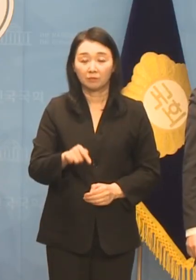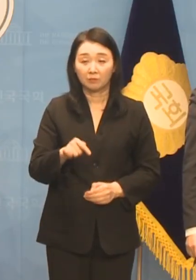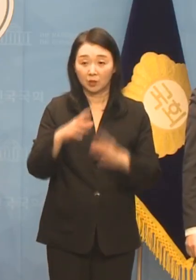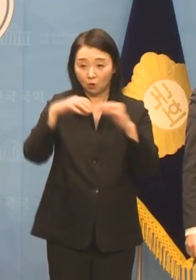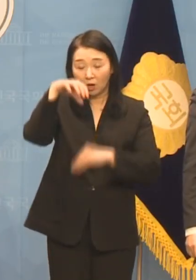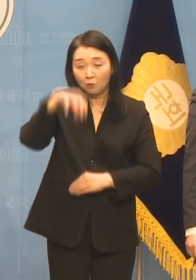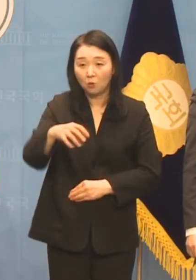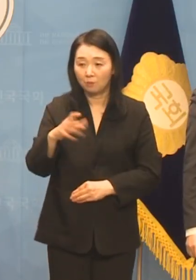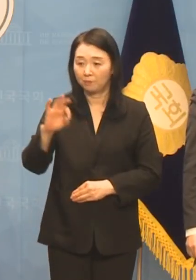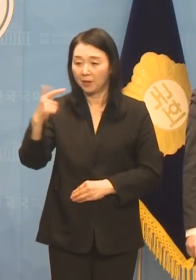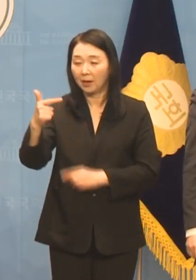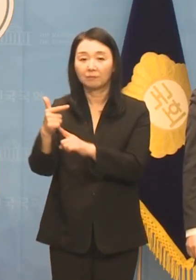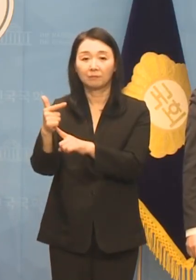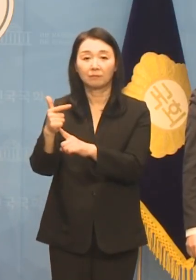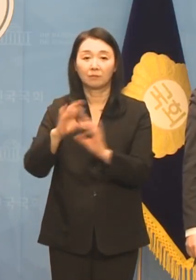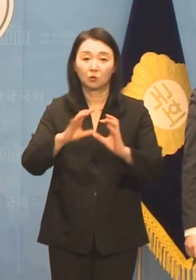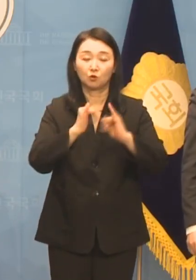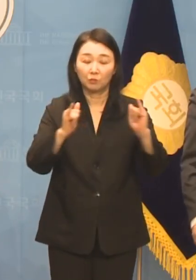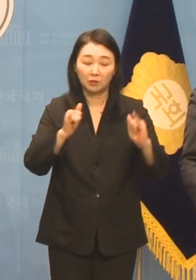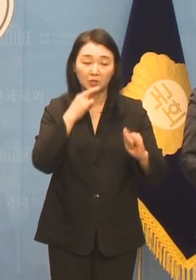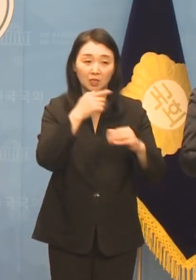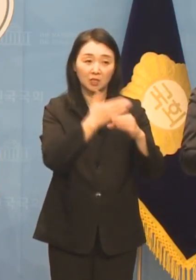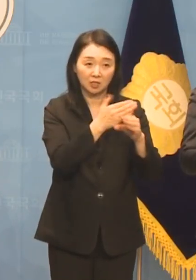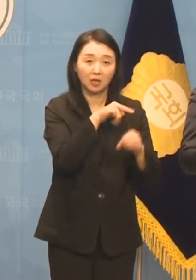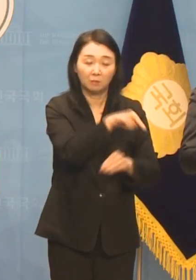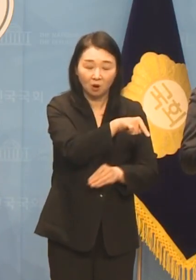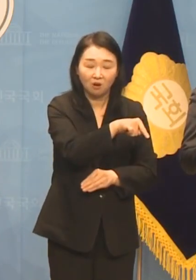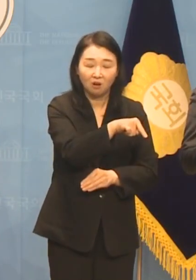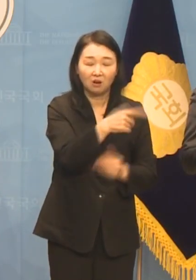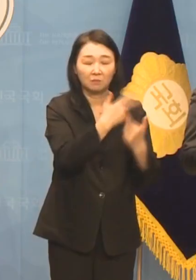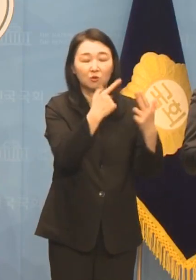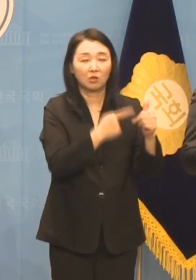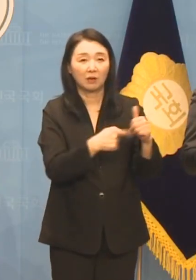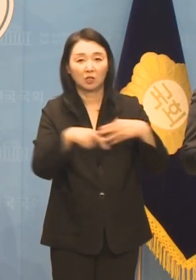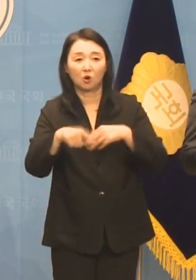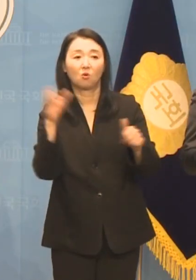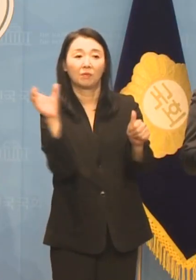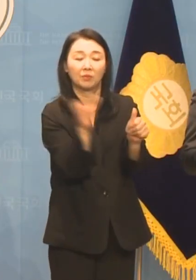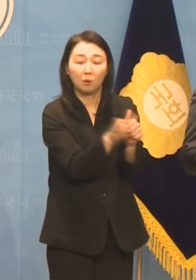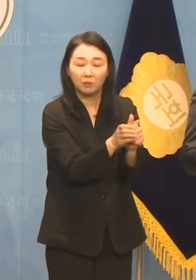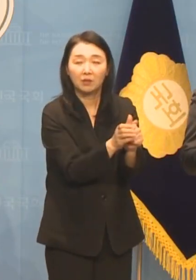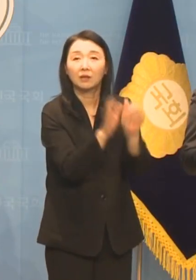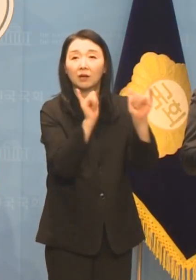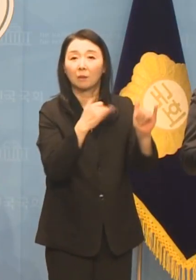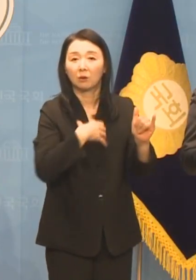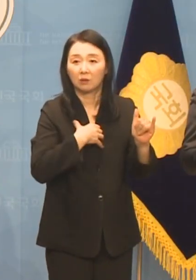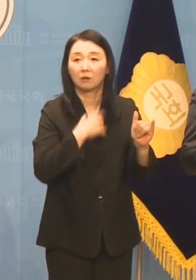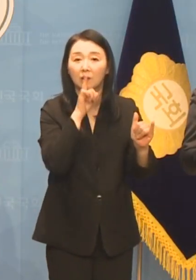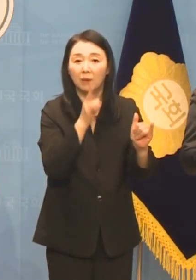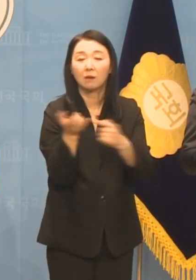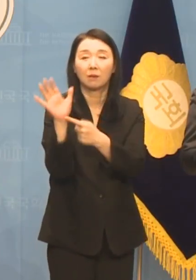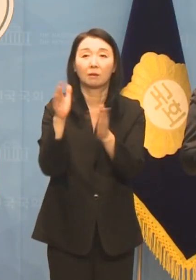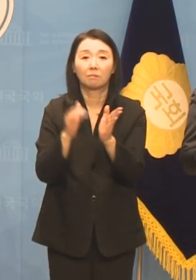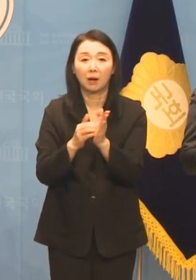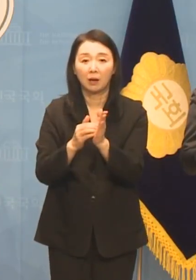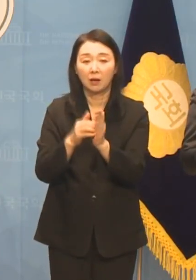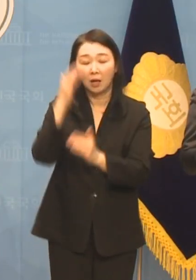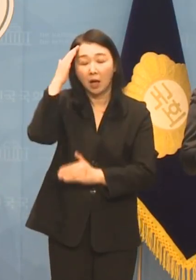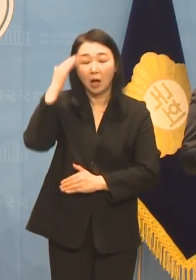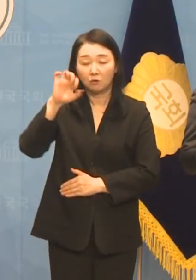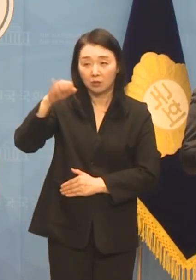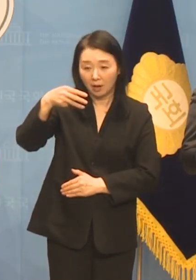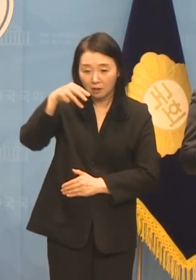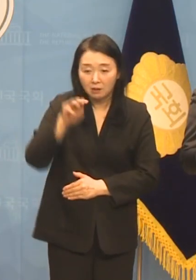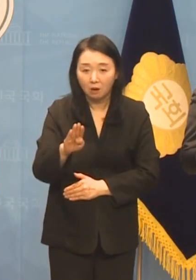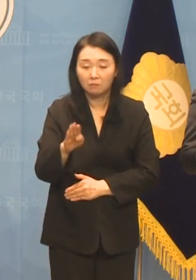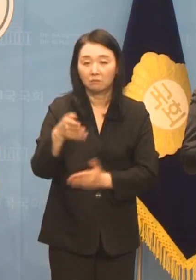자리에서 안철수 의원은 국민은 이재명 민주당의 정권이 넘어갈까 두려워한다는 발언을 했습니다. 한국갤럽이 뉴스원의 의뢰로 지난